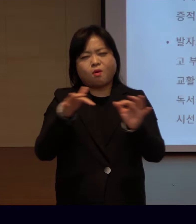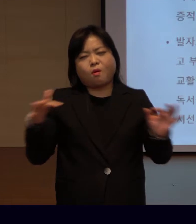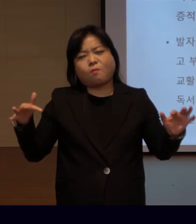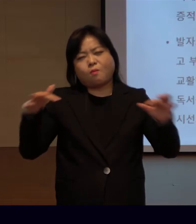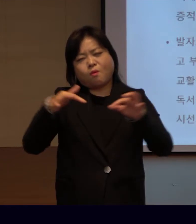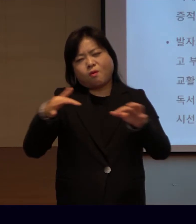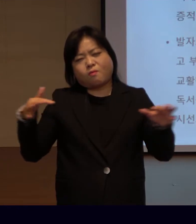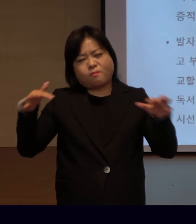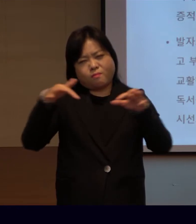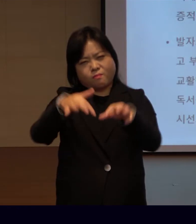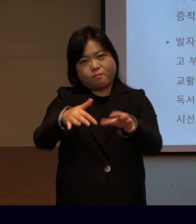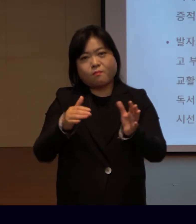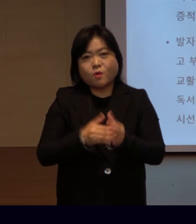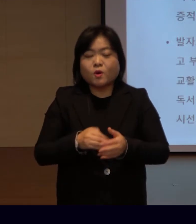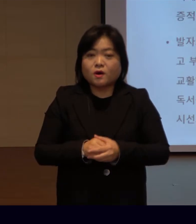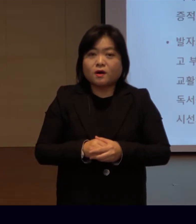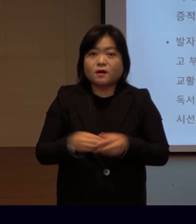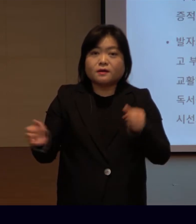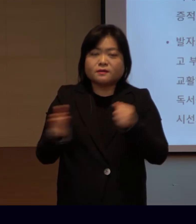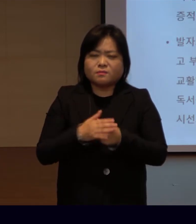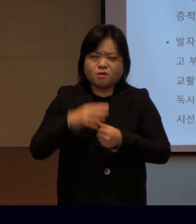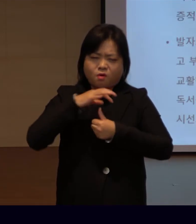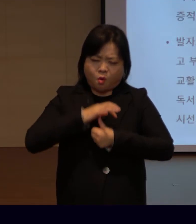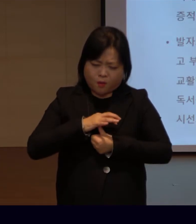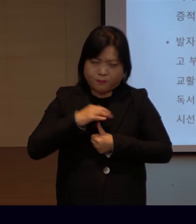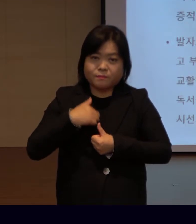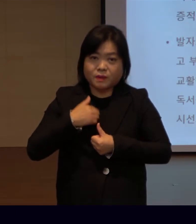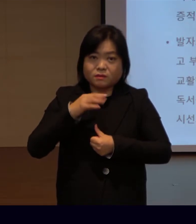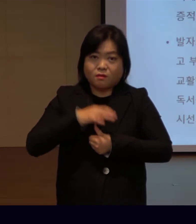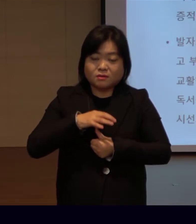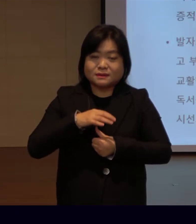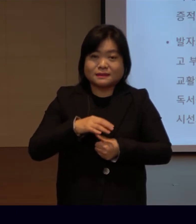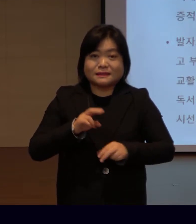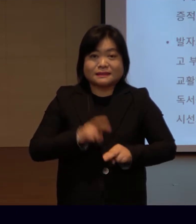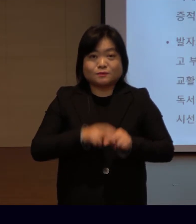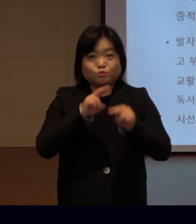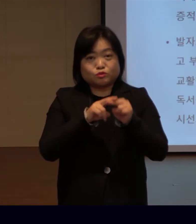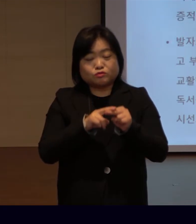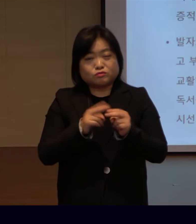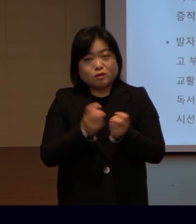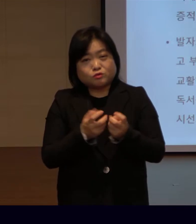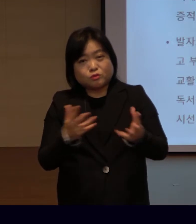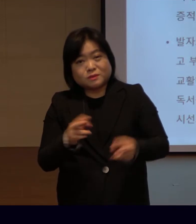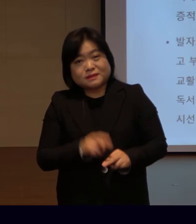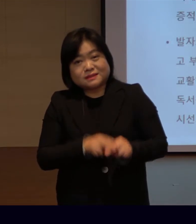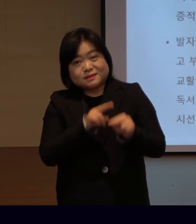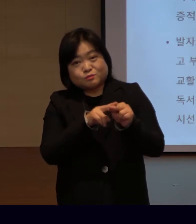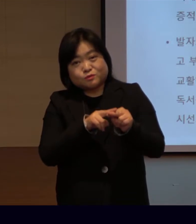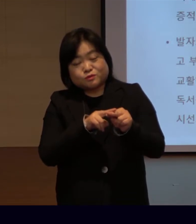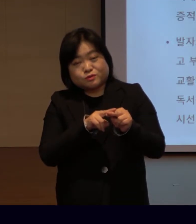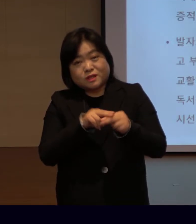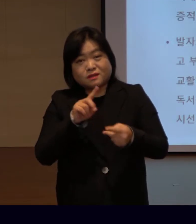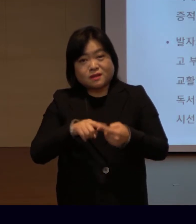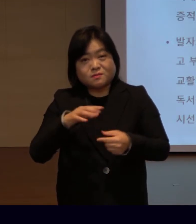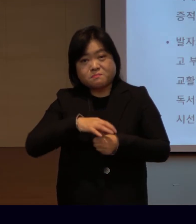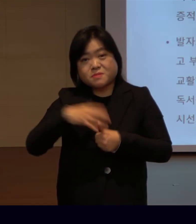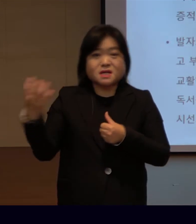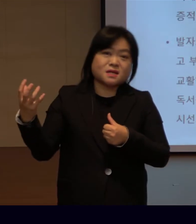몰려들었습니다. 그래서 눌려있던 어떻게 신분할 수 없었던 인간 욕망이 막